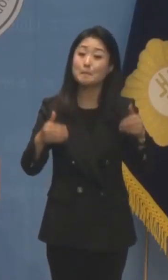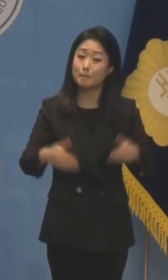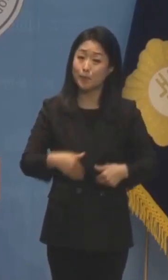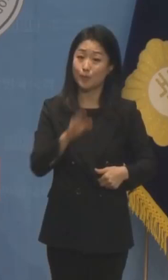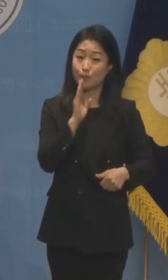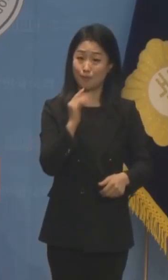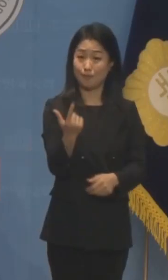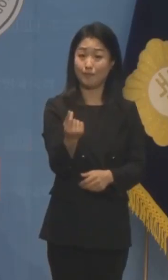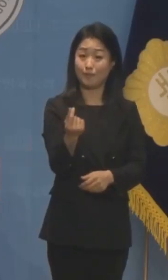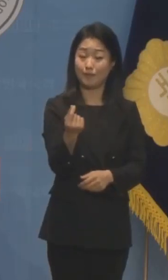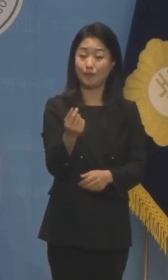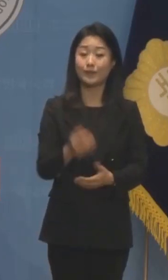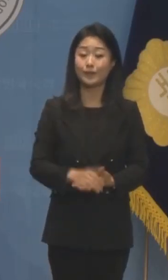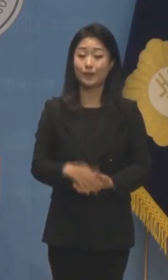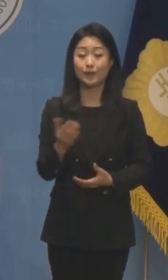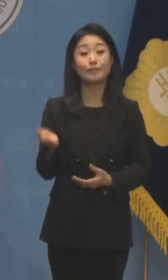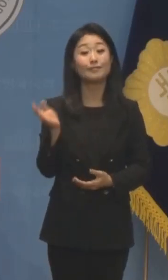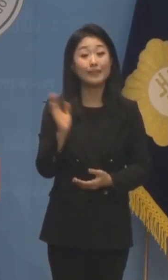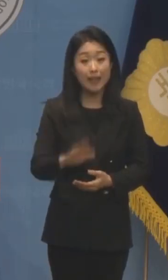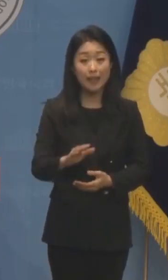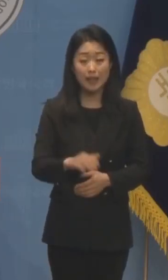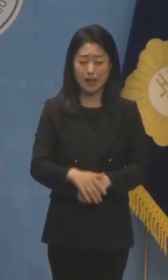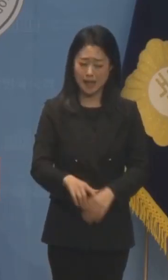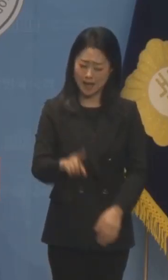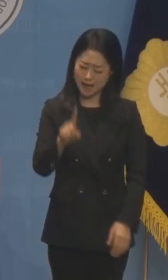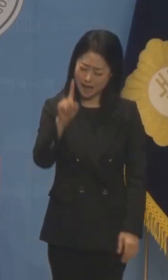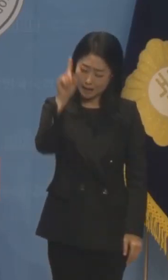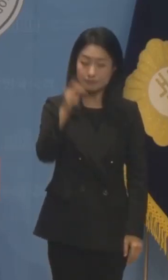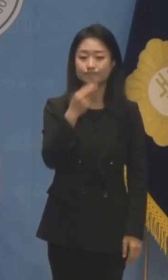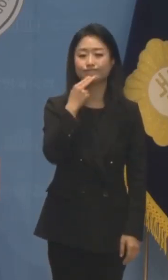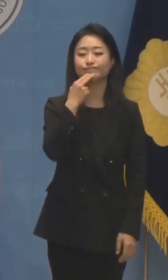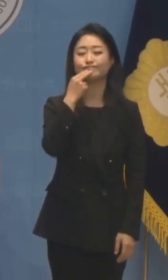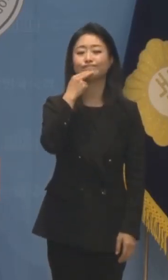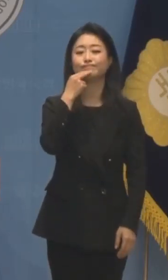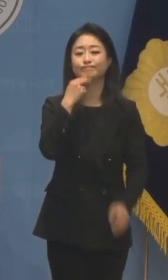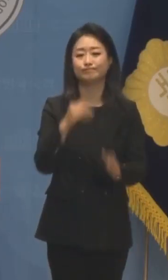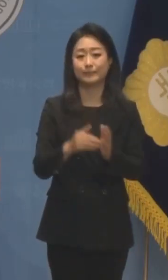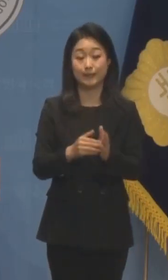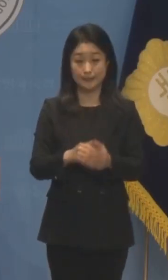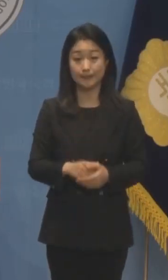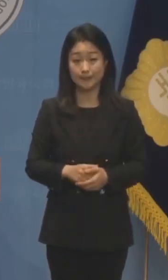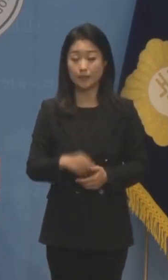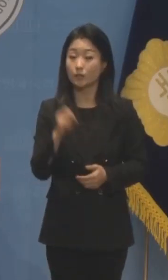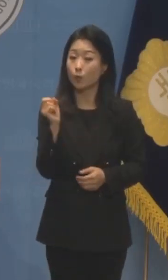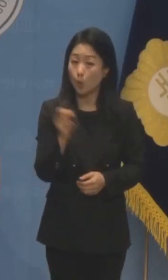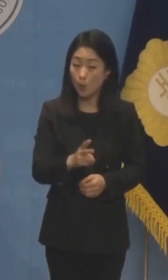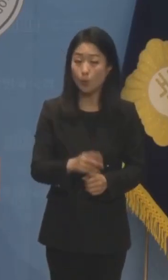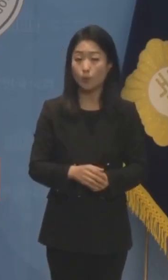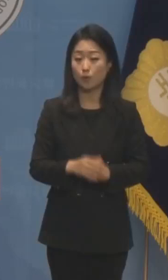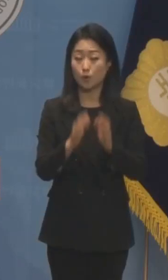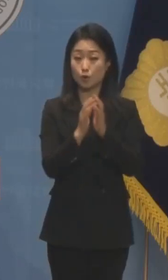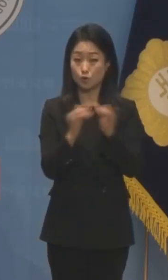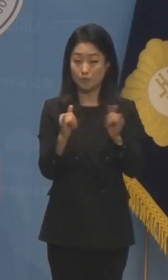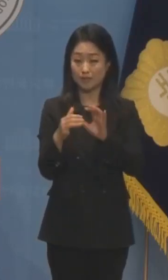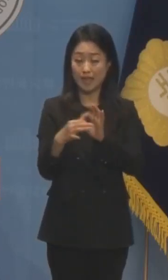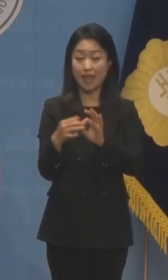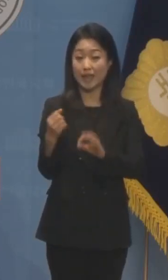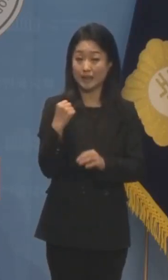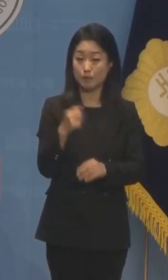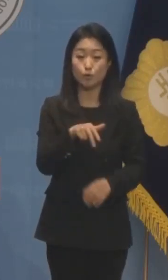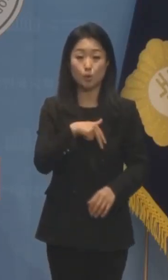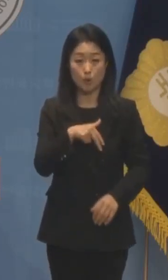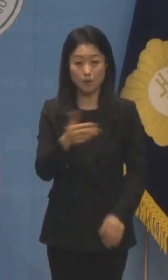합니다. 그런데 단 한 번도 그러지 않았습니다. 심지어 국민의힘